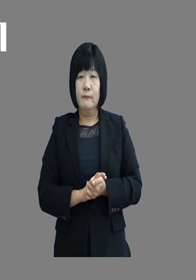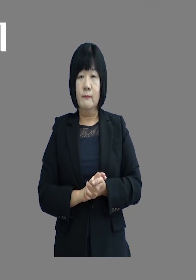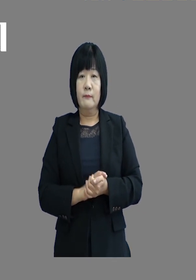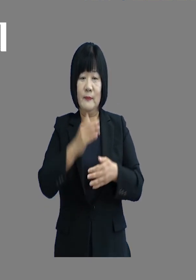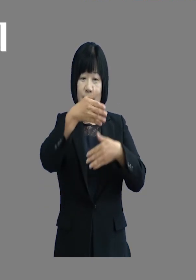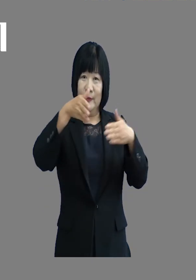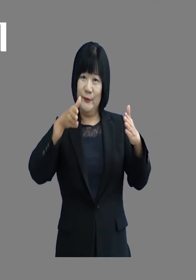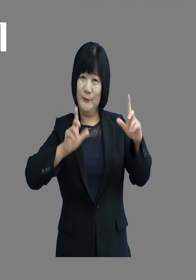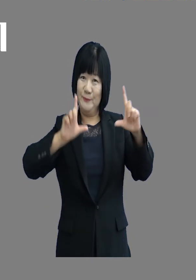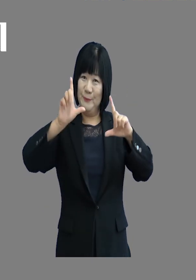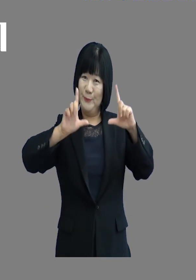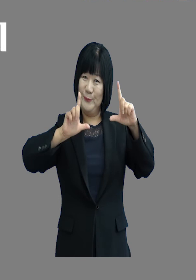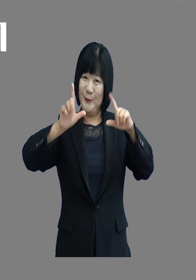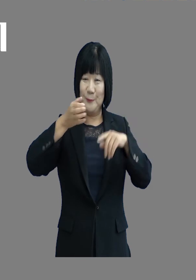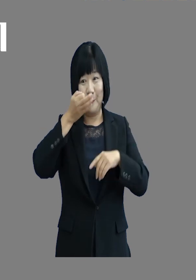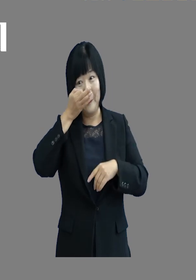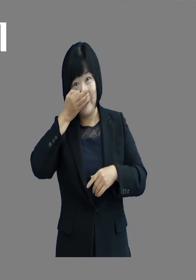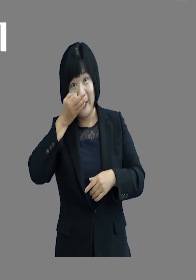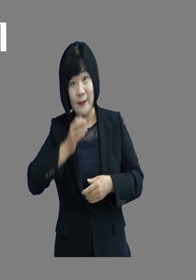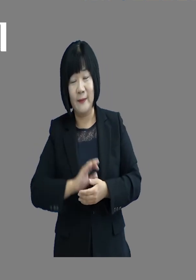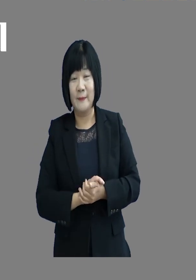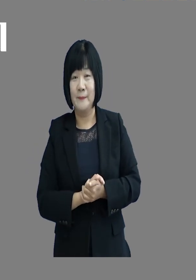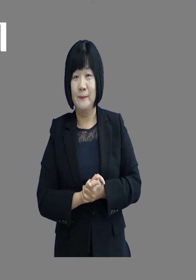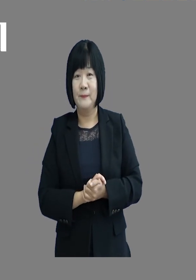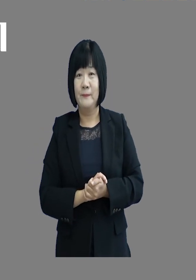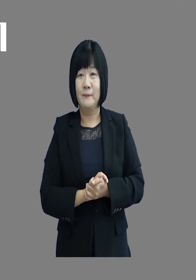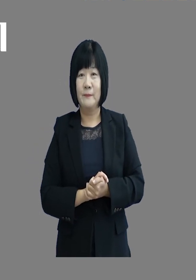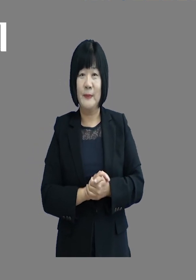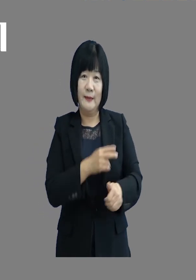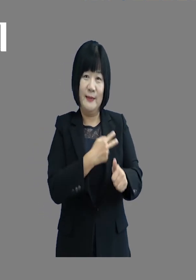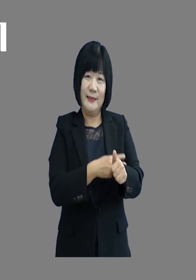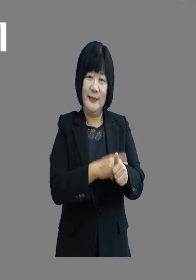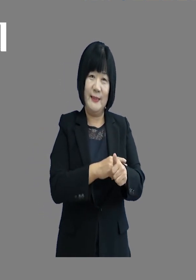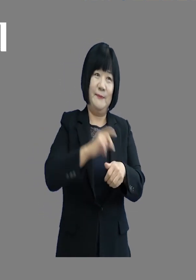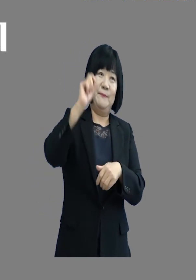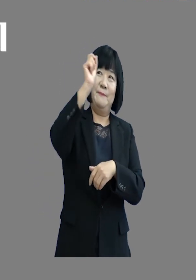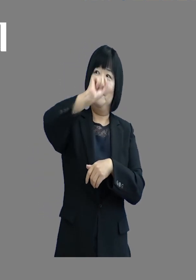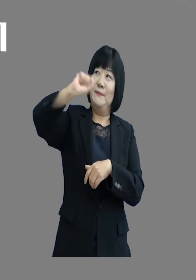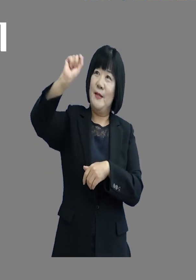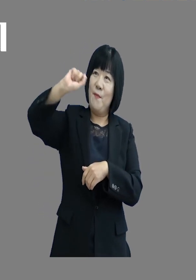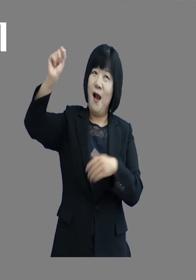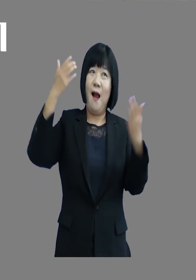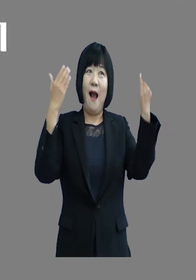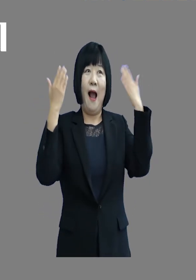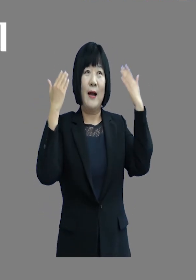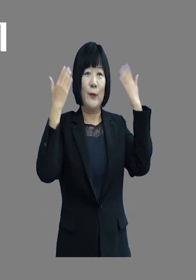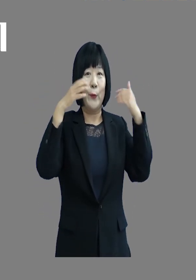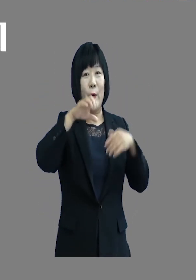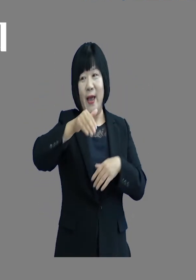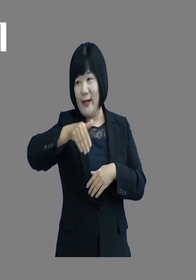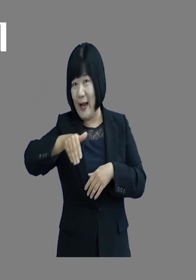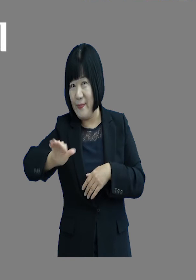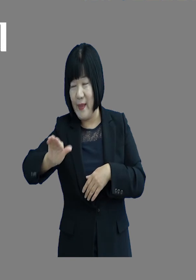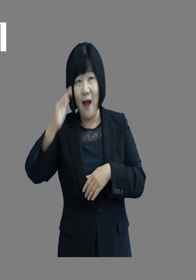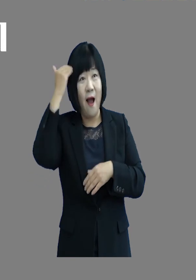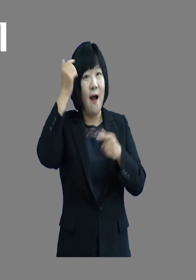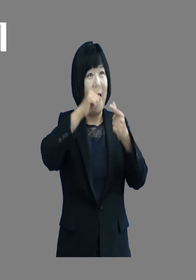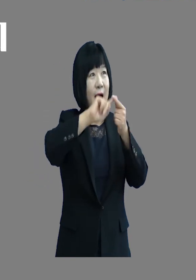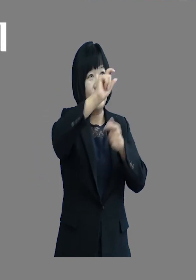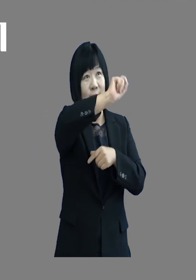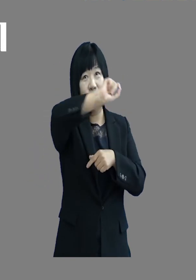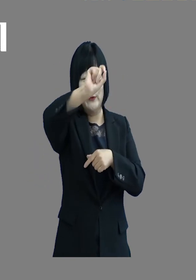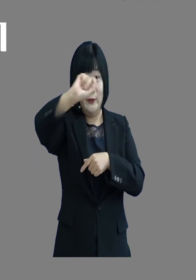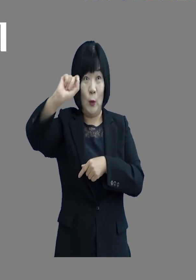교실의 모습 한번 들여다볼까요? 선생님이 칠판에 학교에 간다라고 한글로 적고